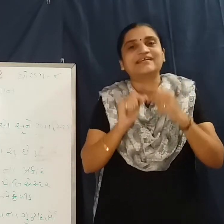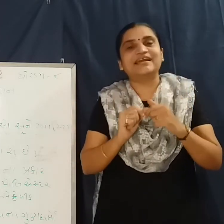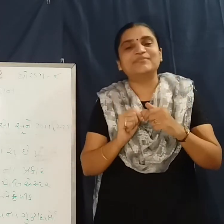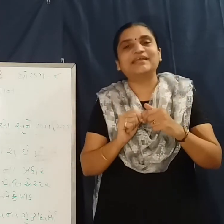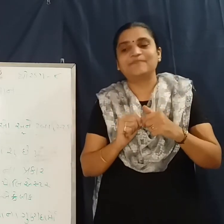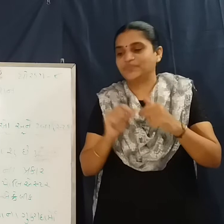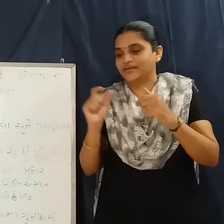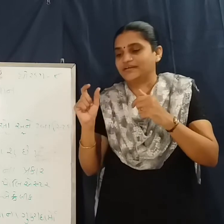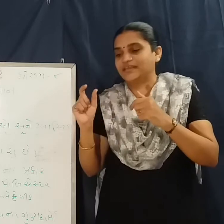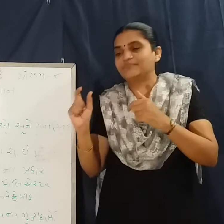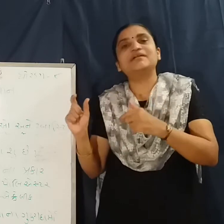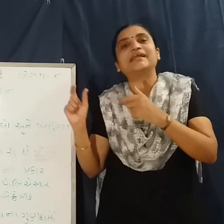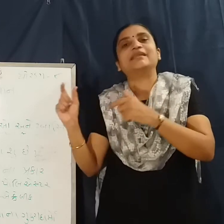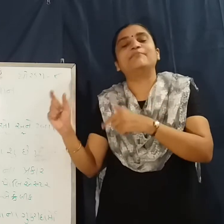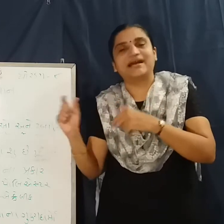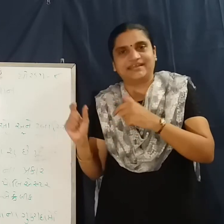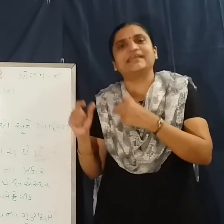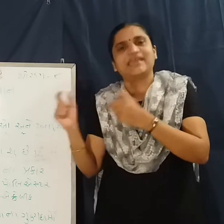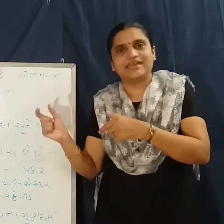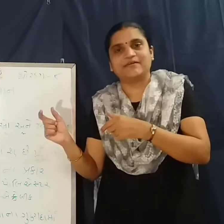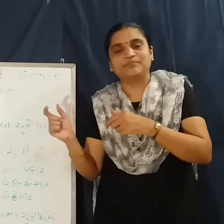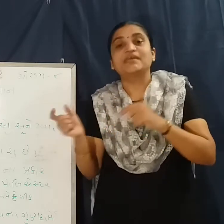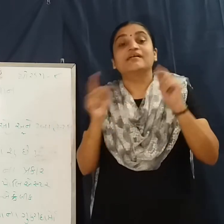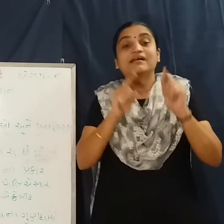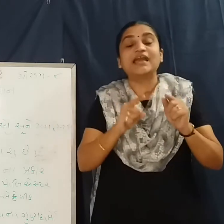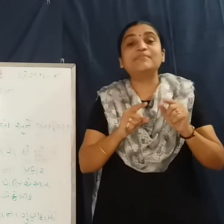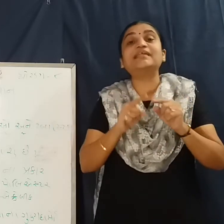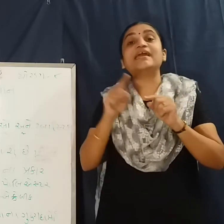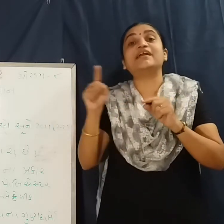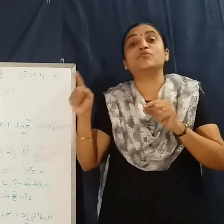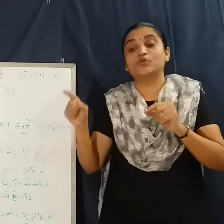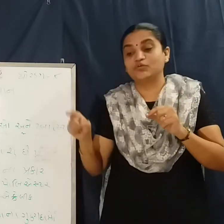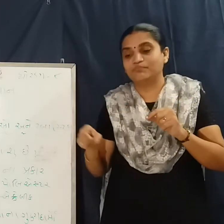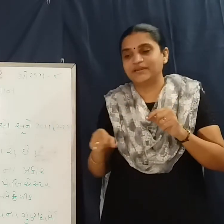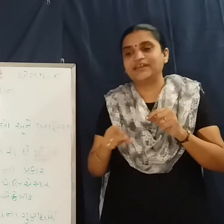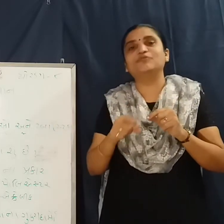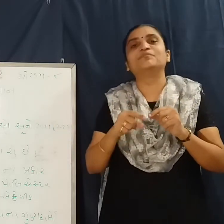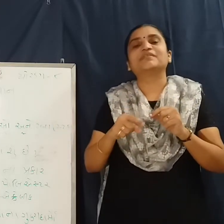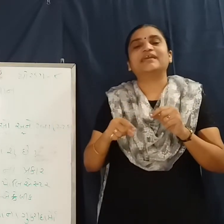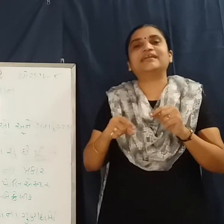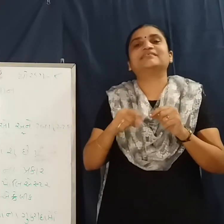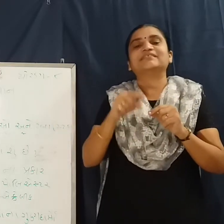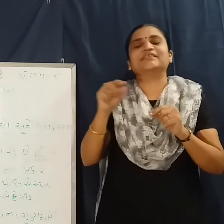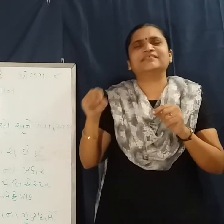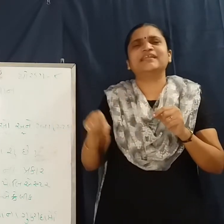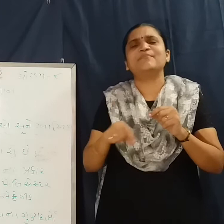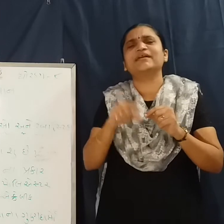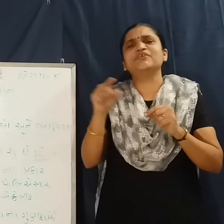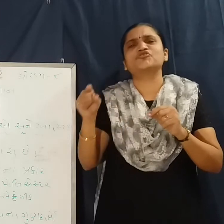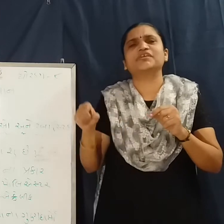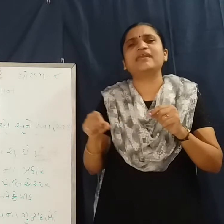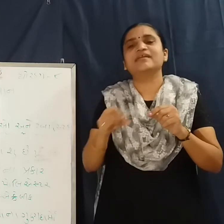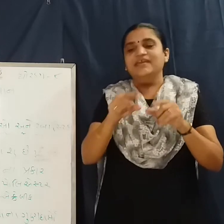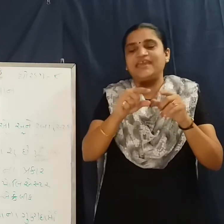ઘણા બધા અને મર એટલે ભાગ એટલે કે એકમ, ઘણા બધા એકમોનું બનેલું એક તંત્ર જેને આપણે કહી શકીએ એ